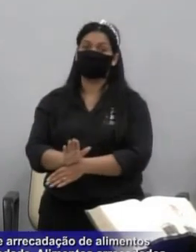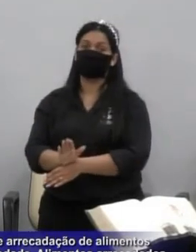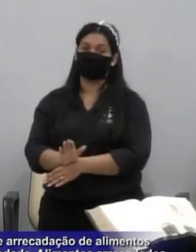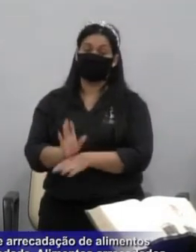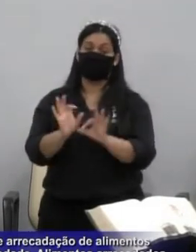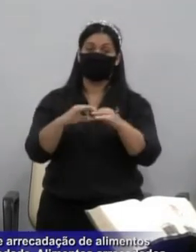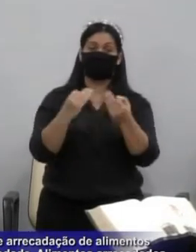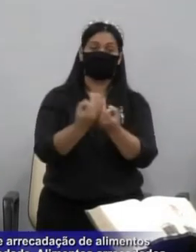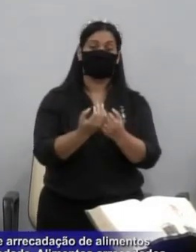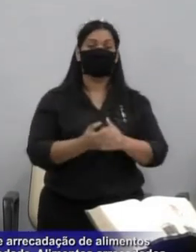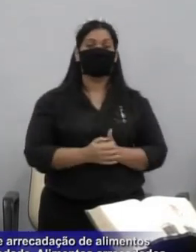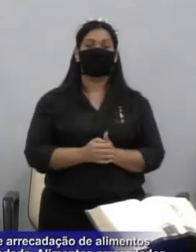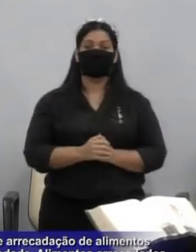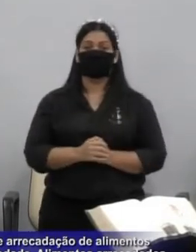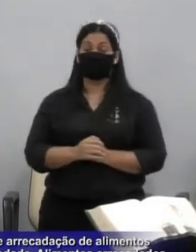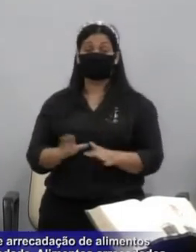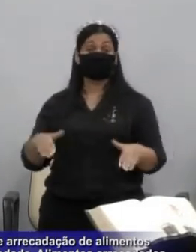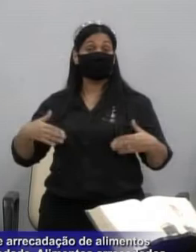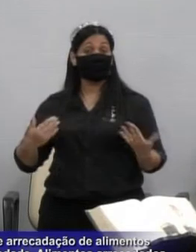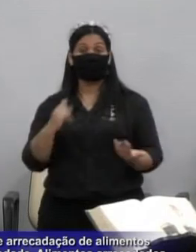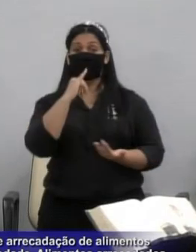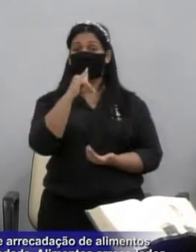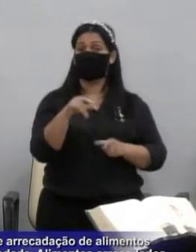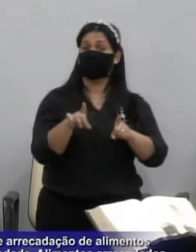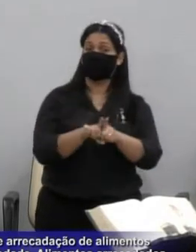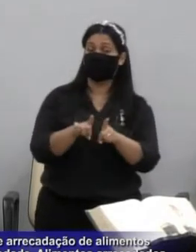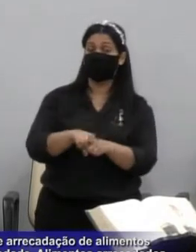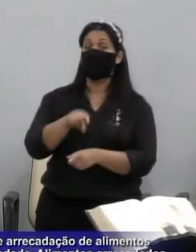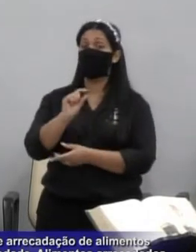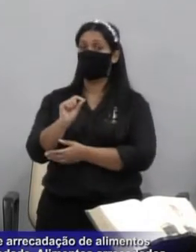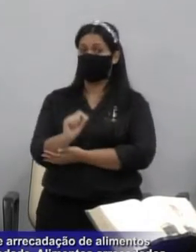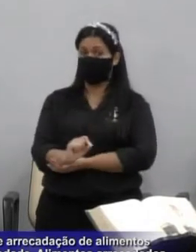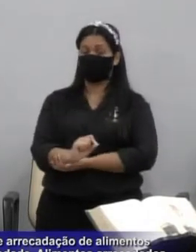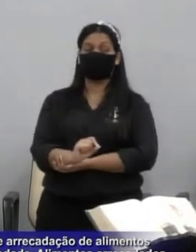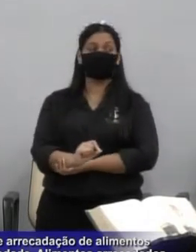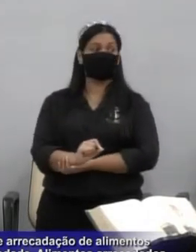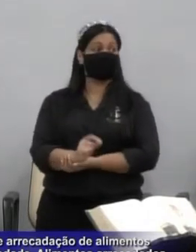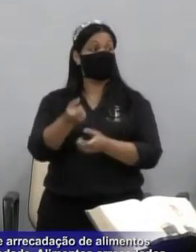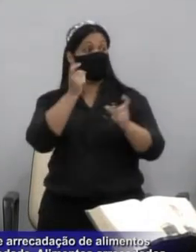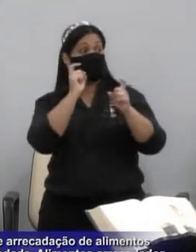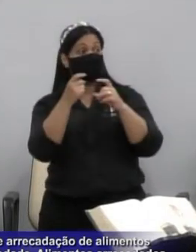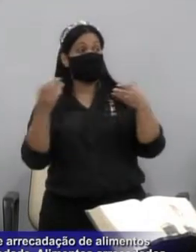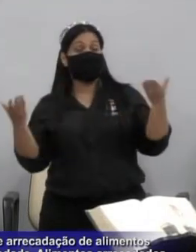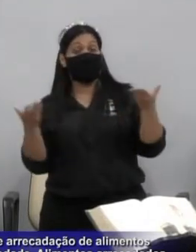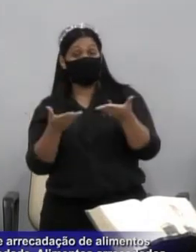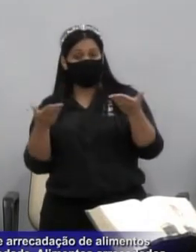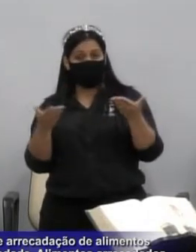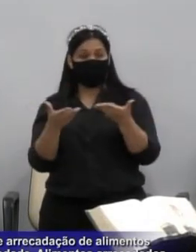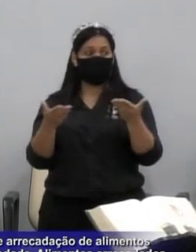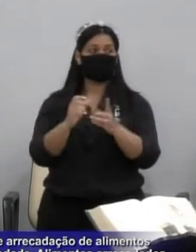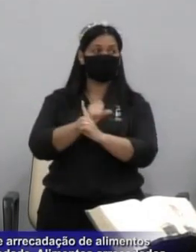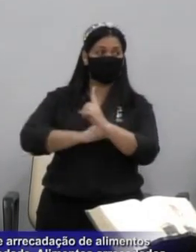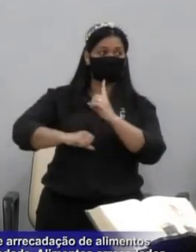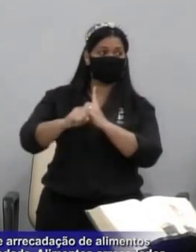às famílias. Então, dizer que nessa reunião hoje com o Fundo